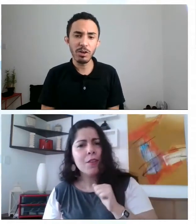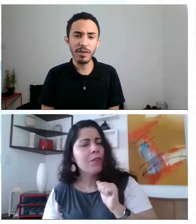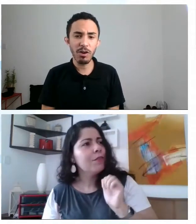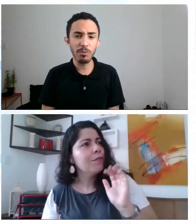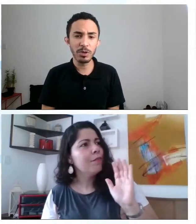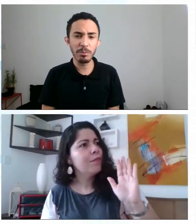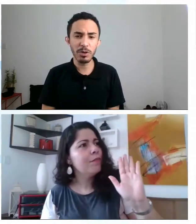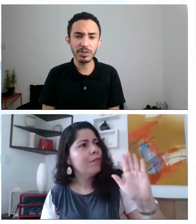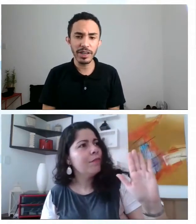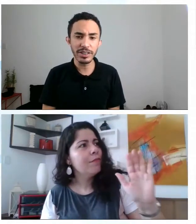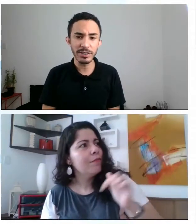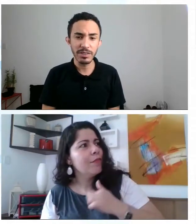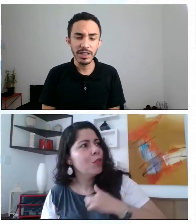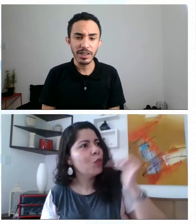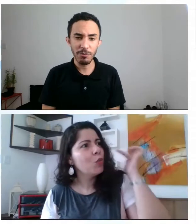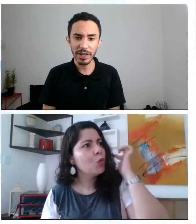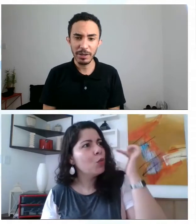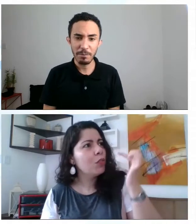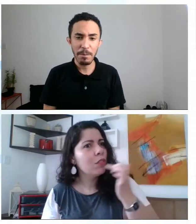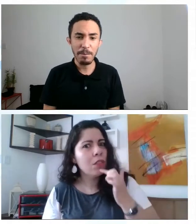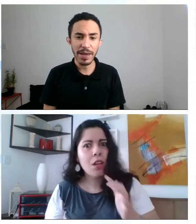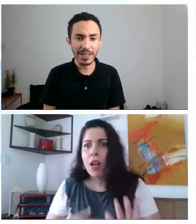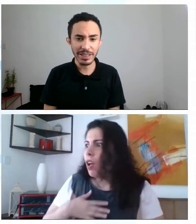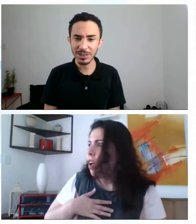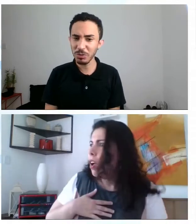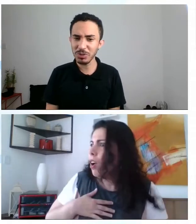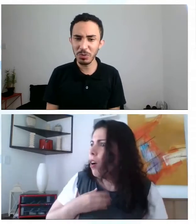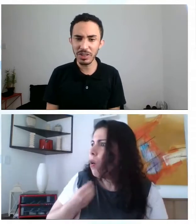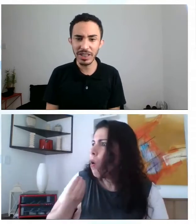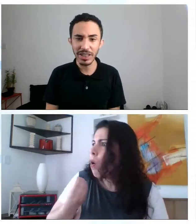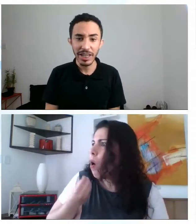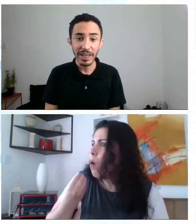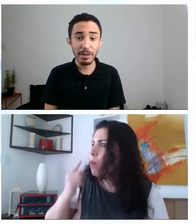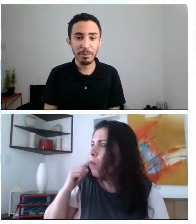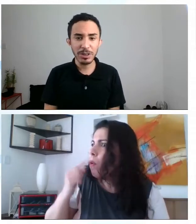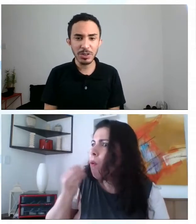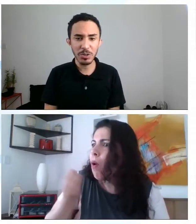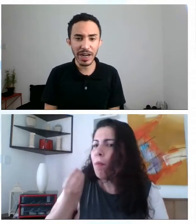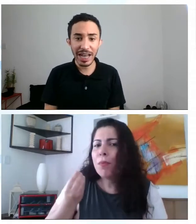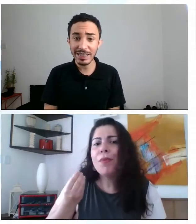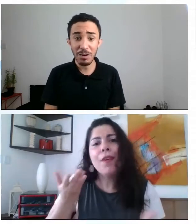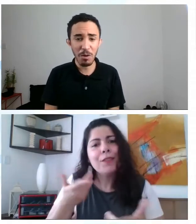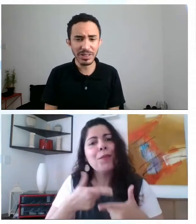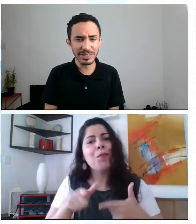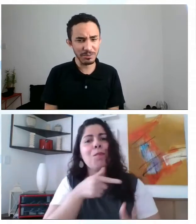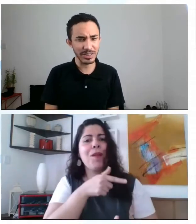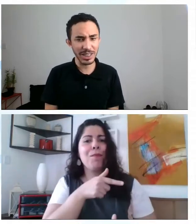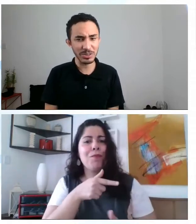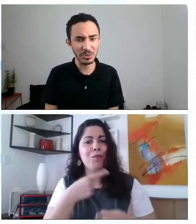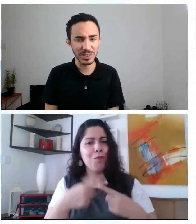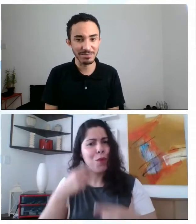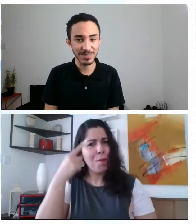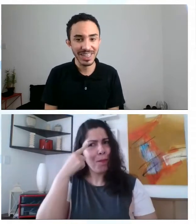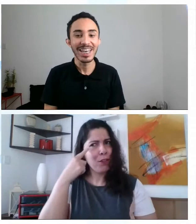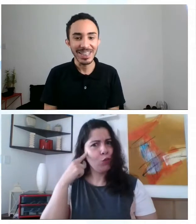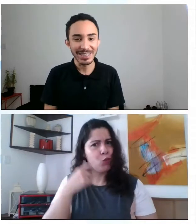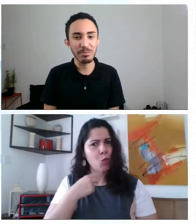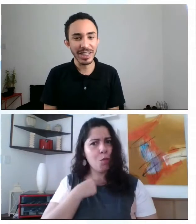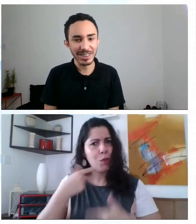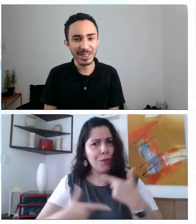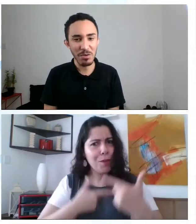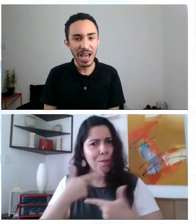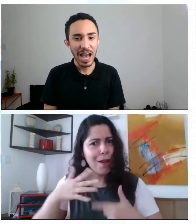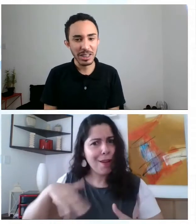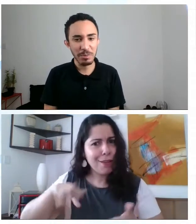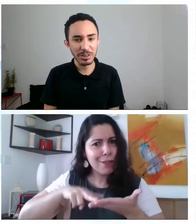e começou a falar comigo em português. Eu falei: "Peraí, sou surda." E a pessoa chocada: "Como assim você é surda?" Isso